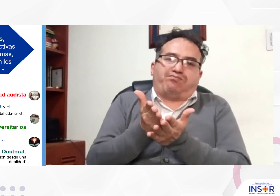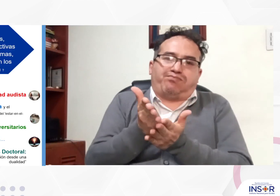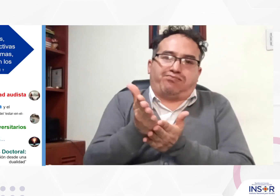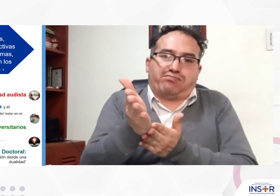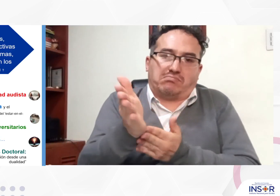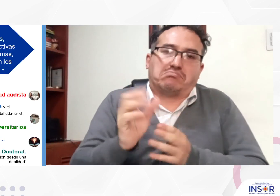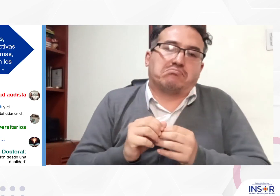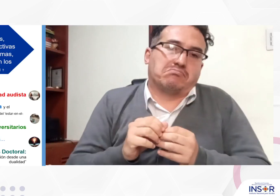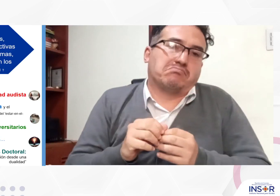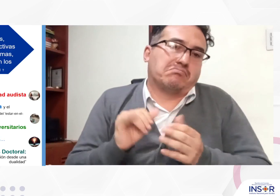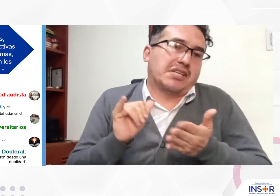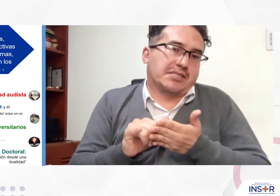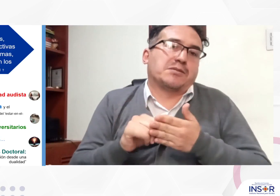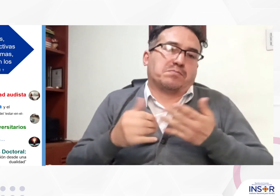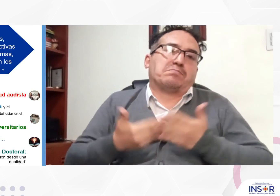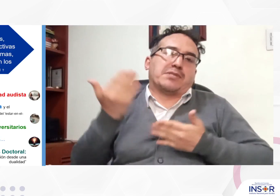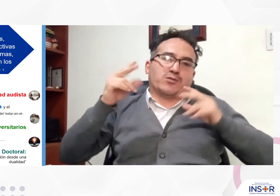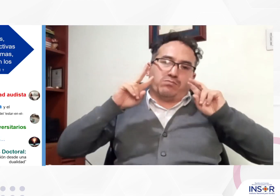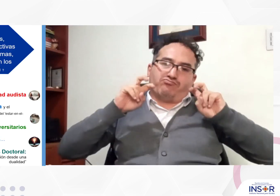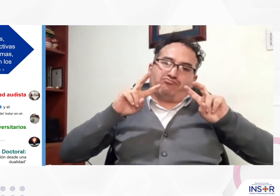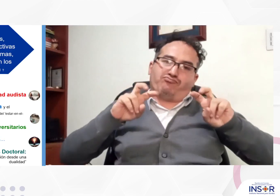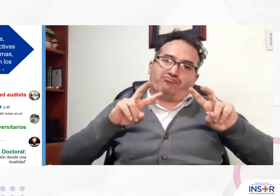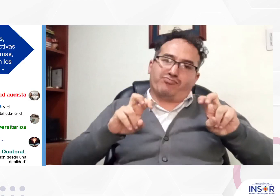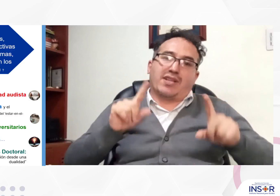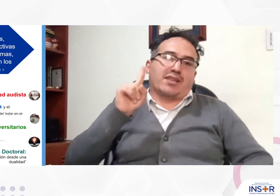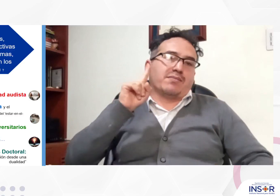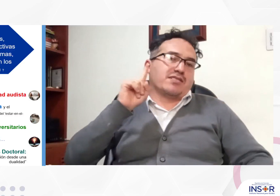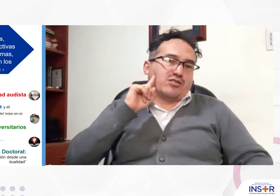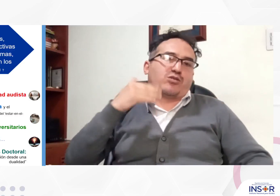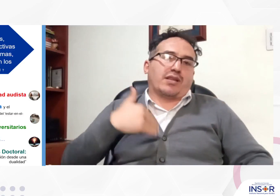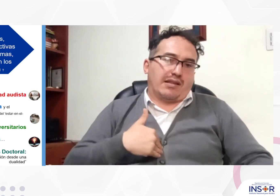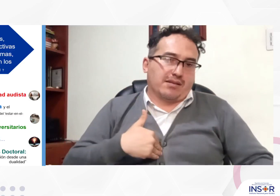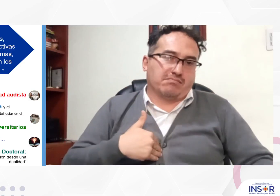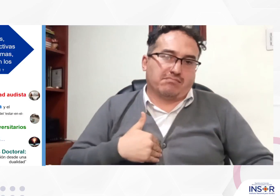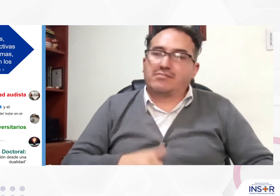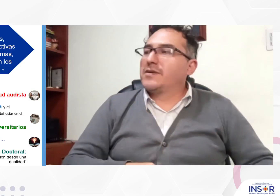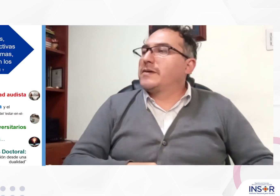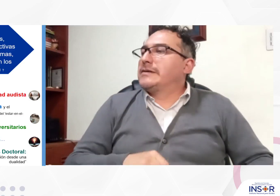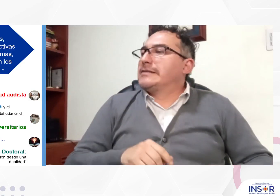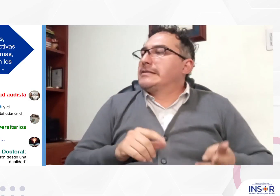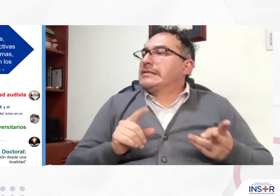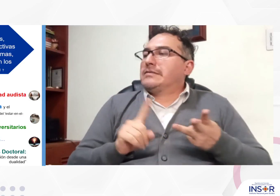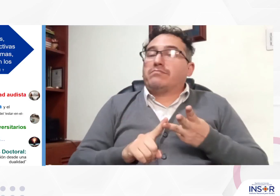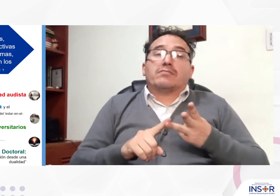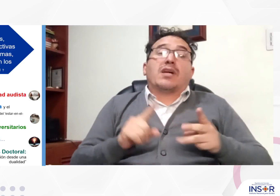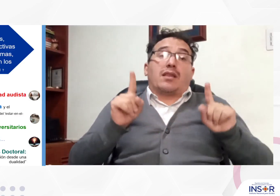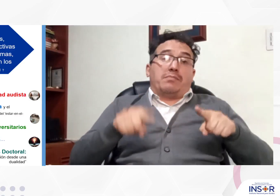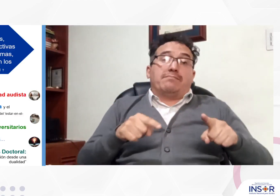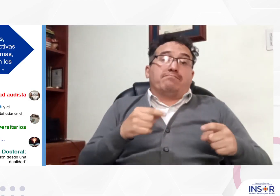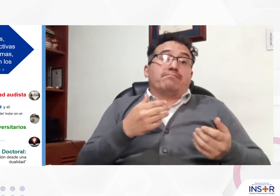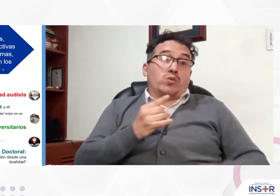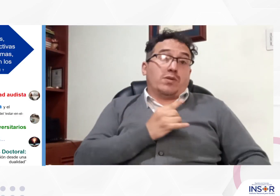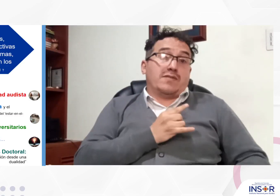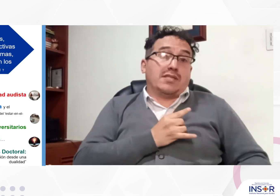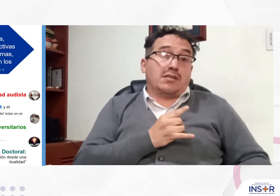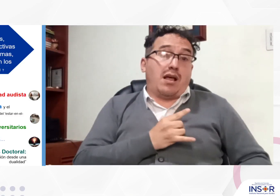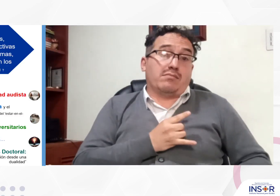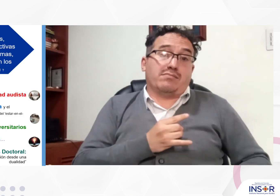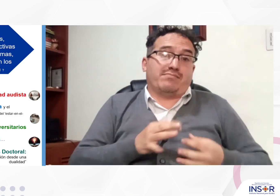ese conocimiento propio de él que sigue también de manera consecutiva en nuestros países hablando de